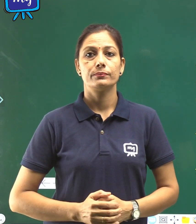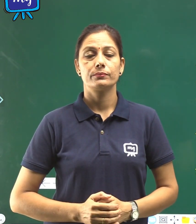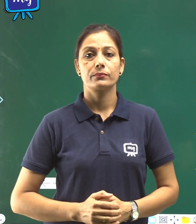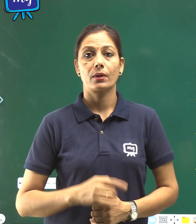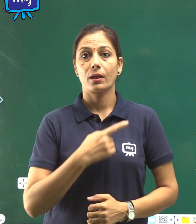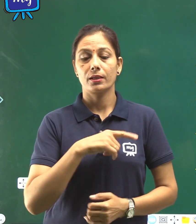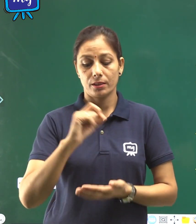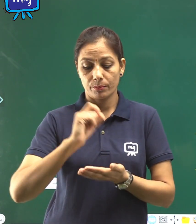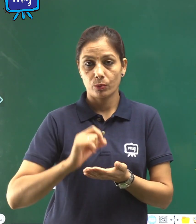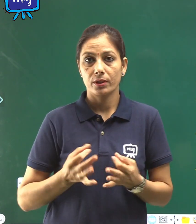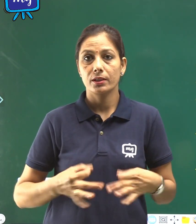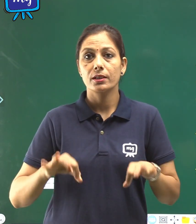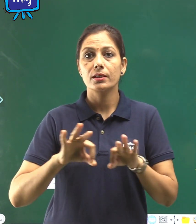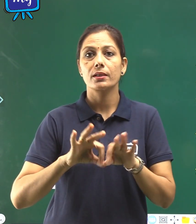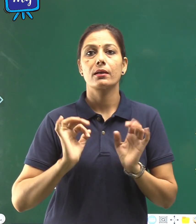इनकी मुख्य रचनाएं